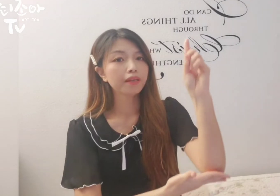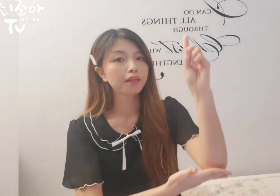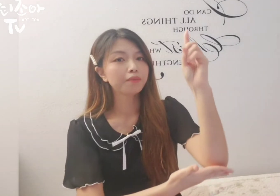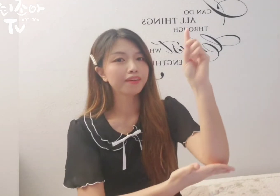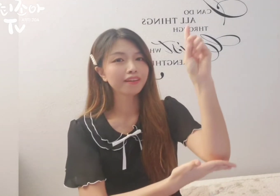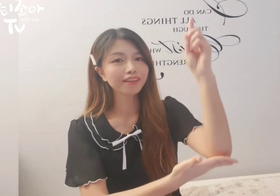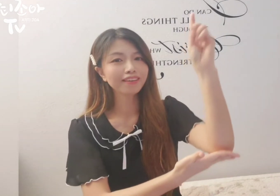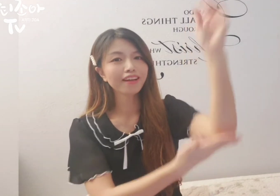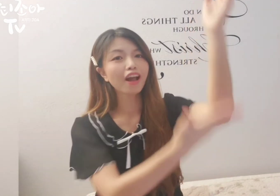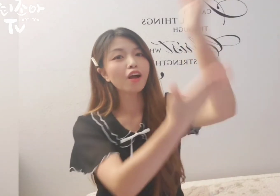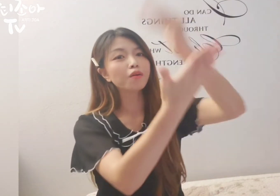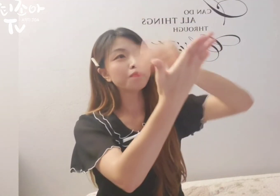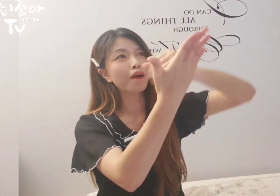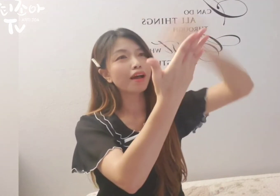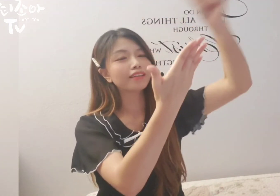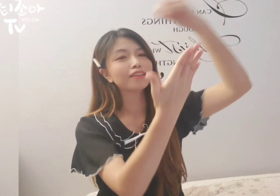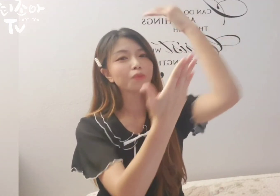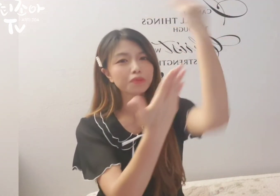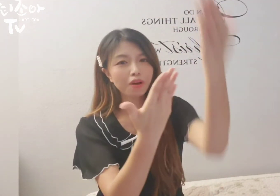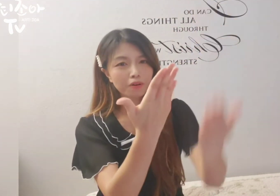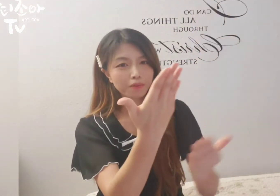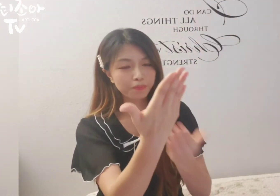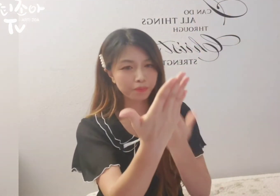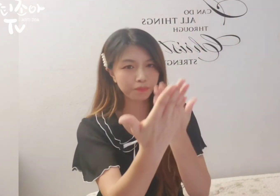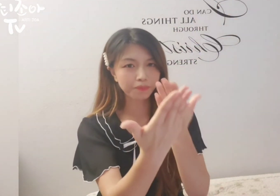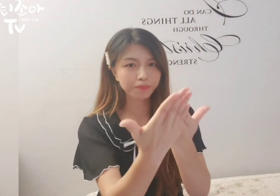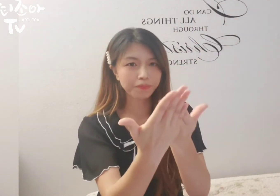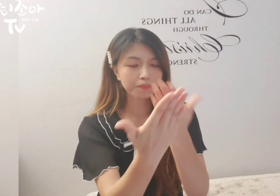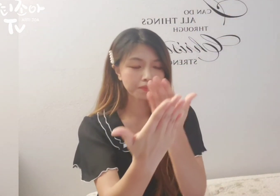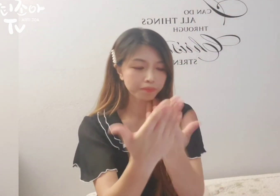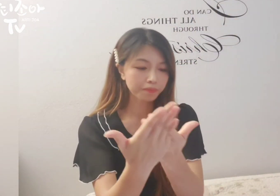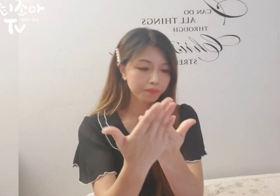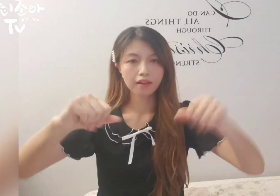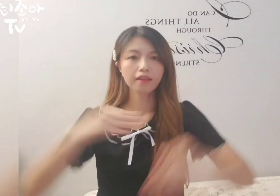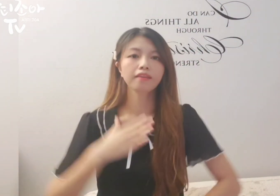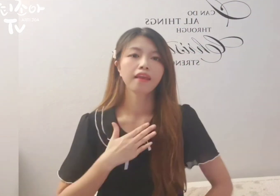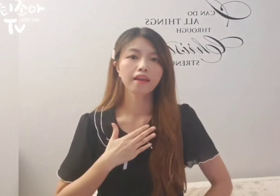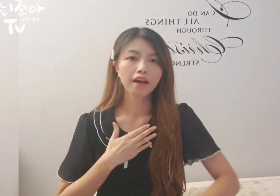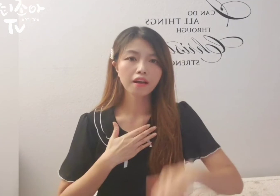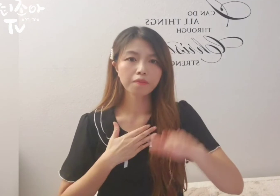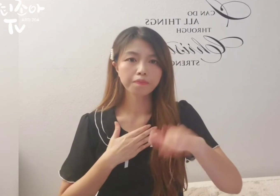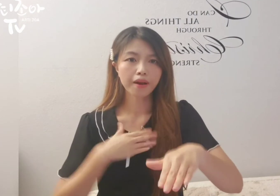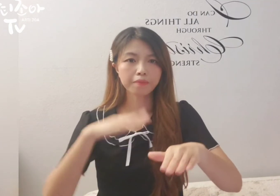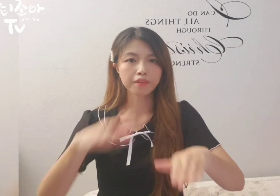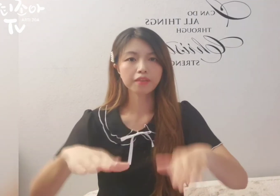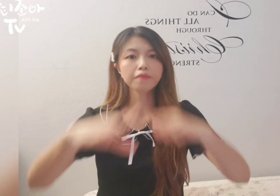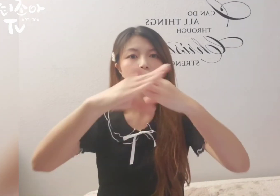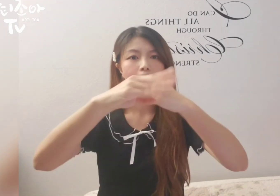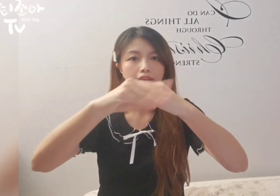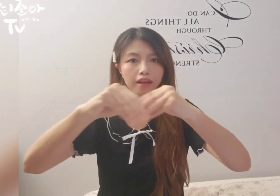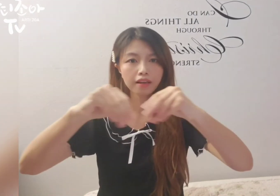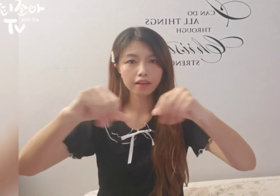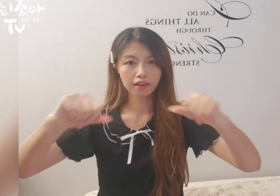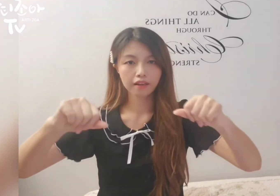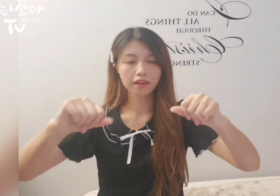높임을 받으소서 내가 받는 땅